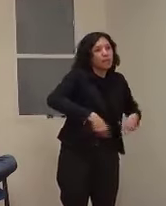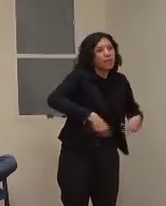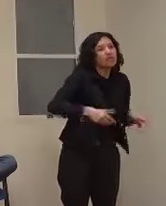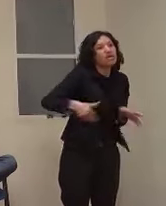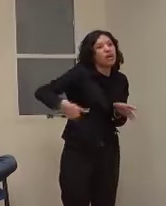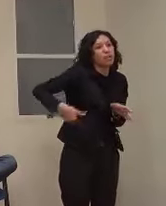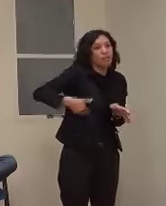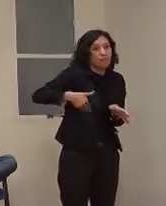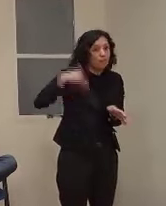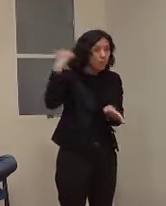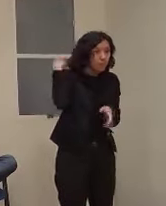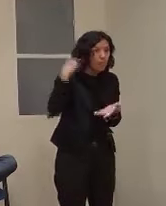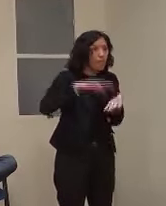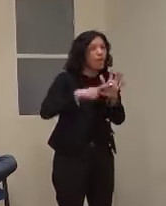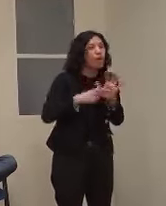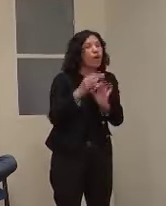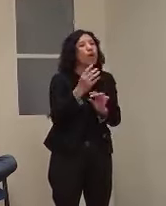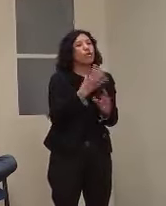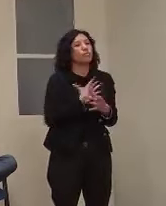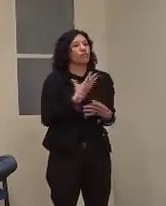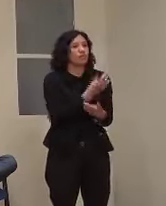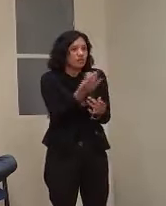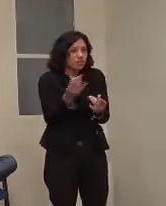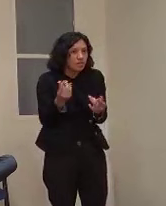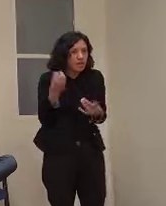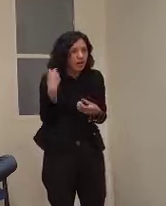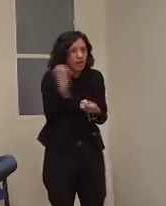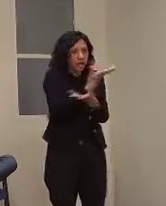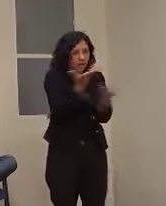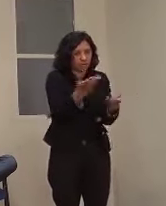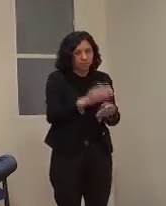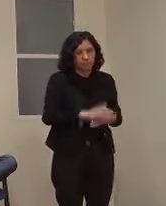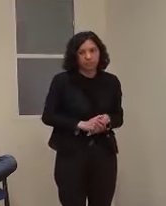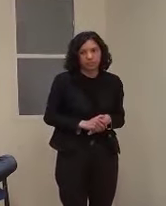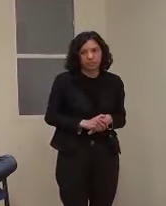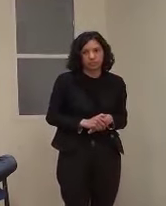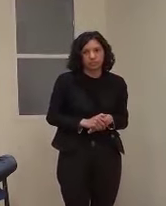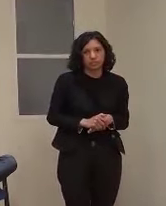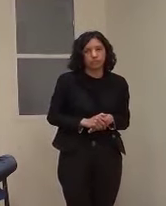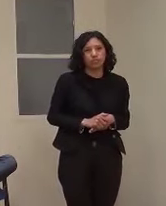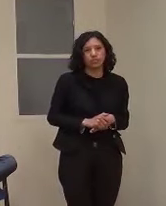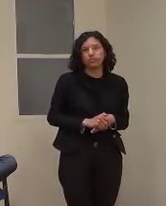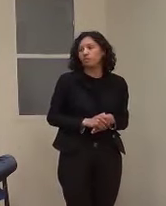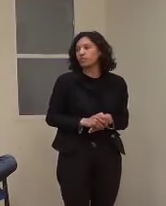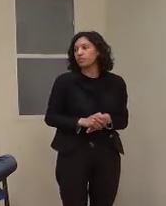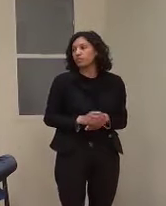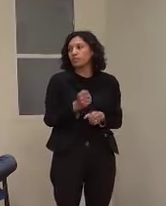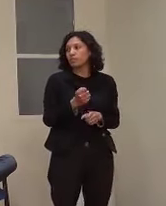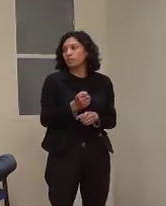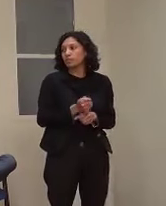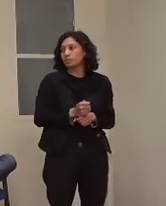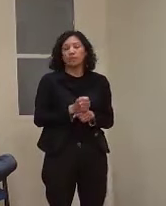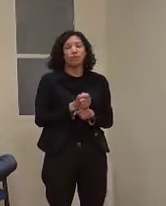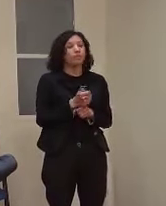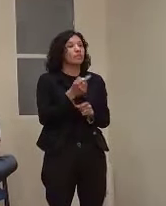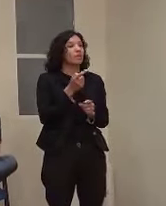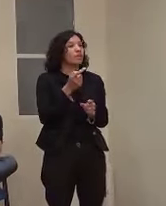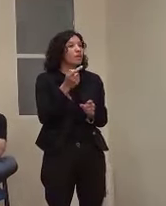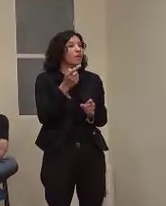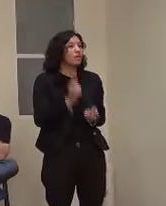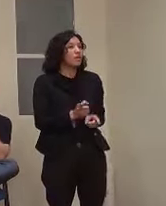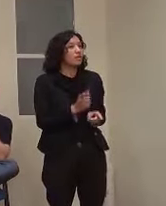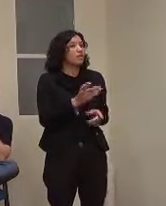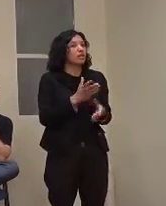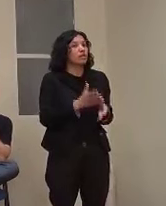o sensoriales generalmente en el cual en el